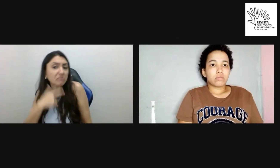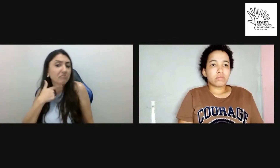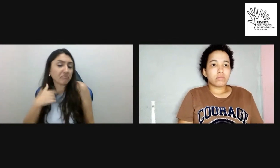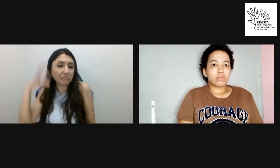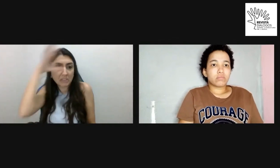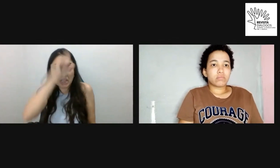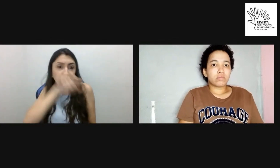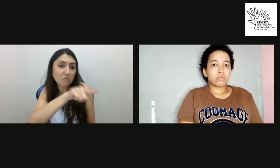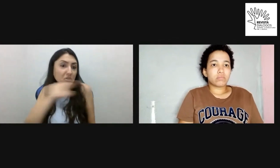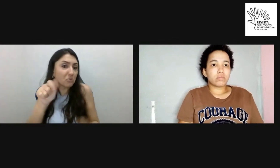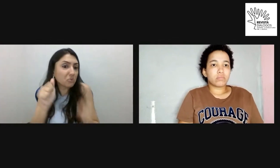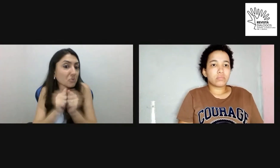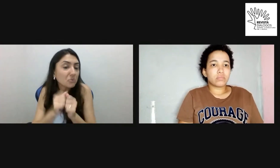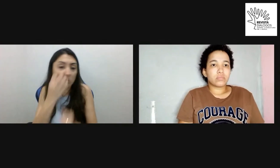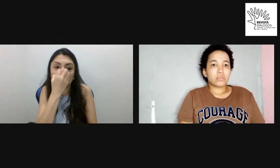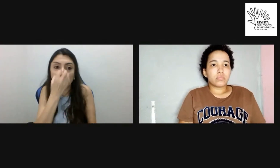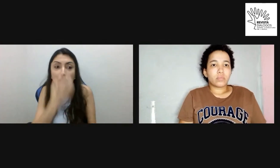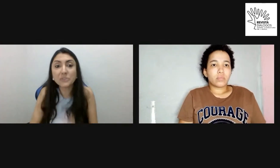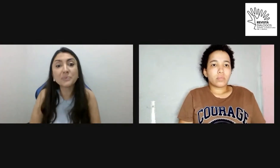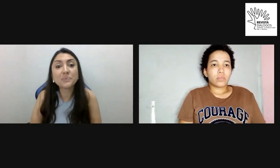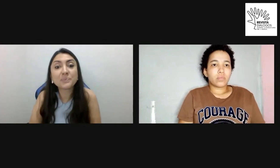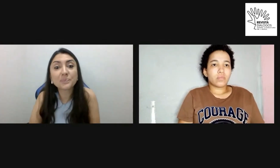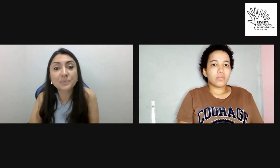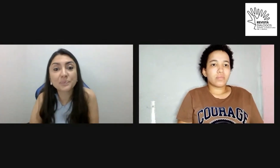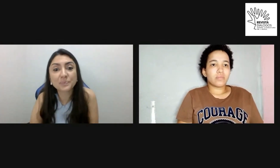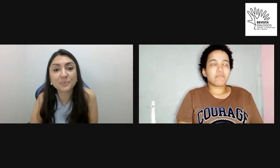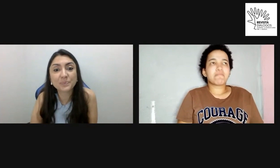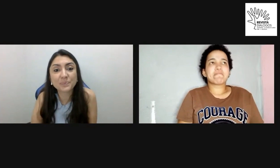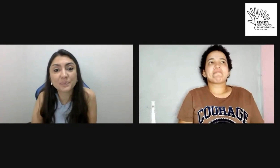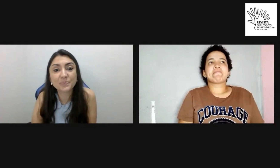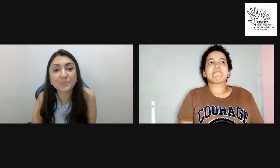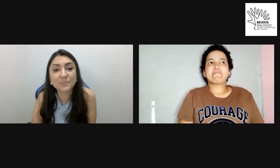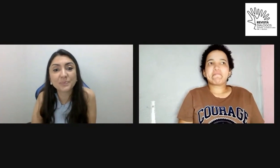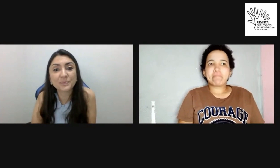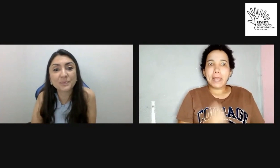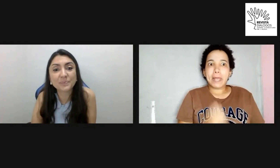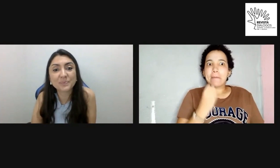despertar nelas o interesse, o desejo de aprender com vocês artistas?